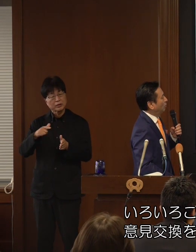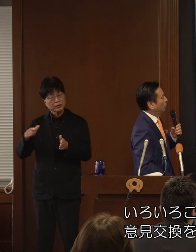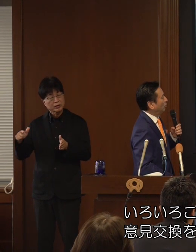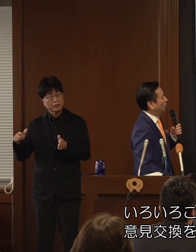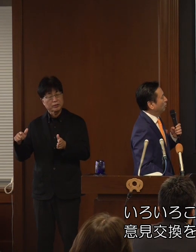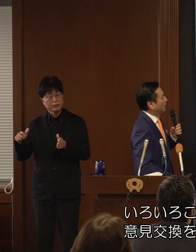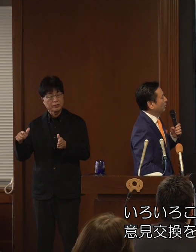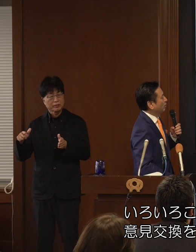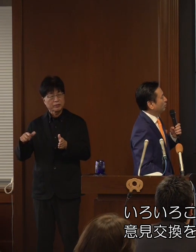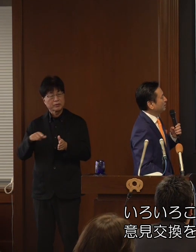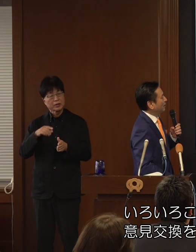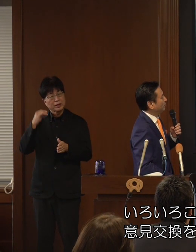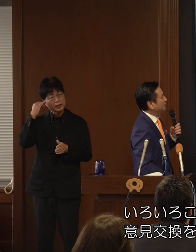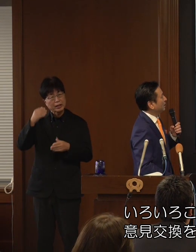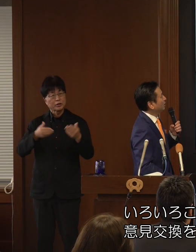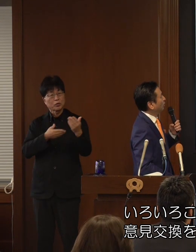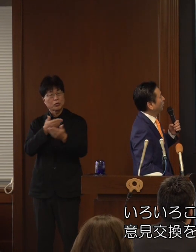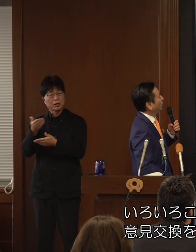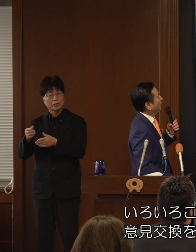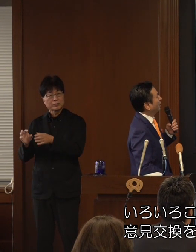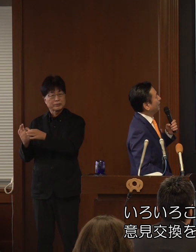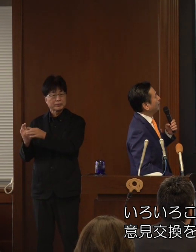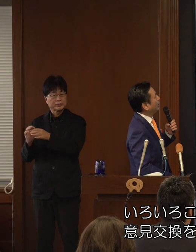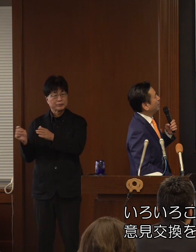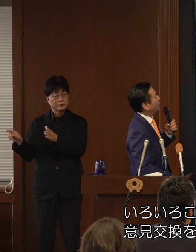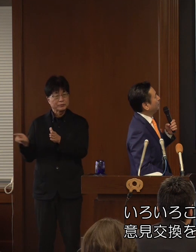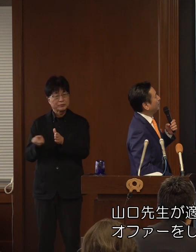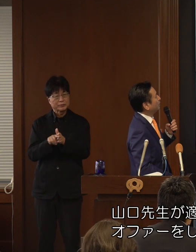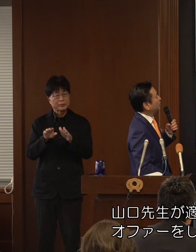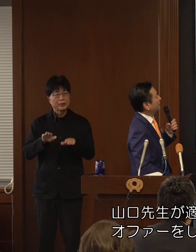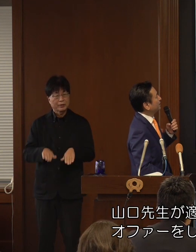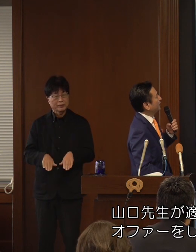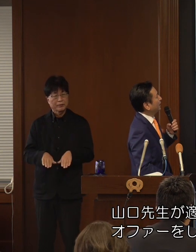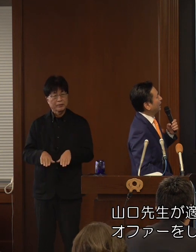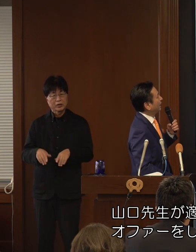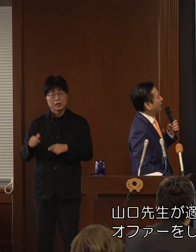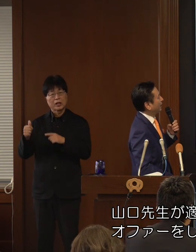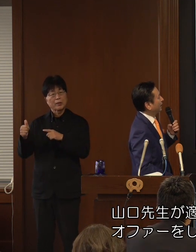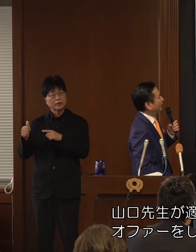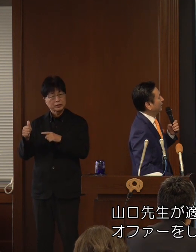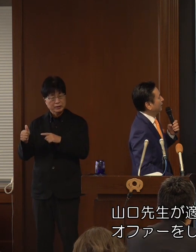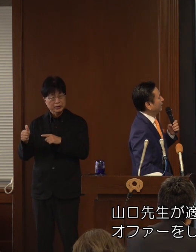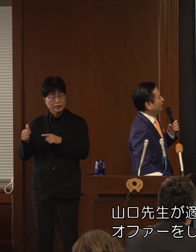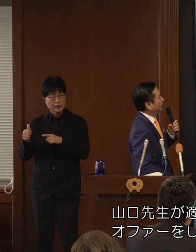と意見交換をしてまいりましたけれども、山口先生が